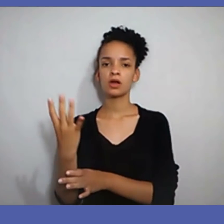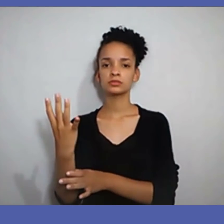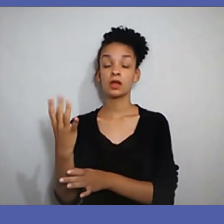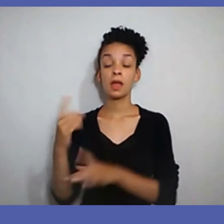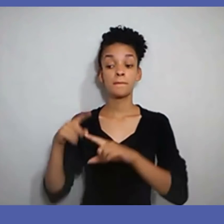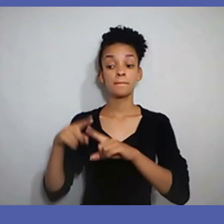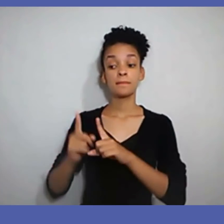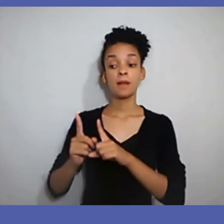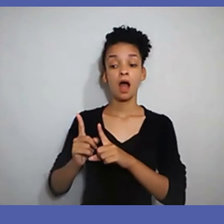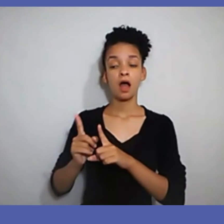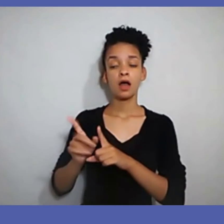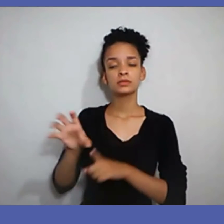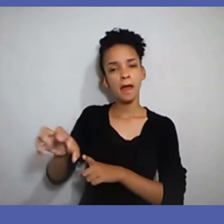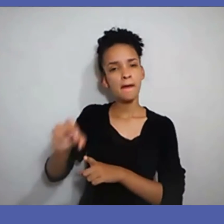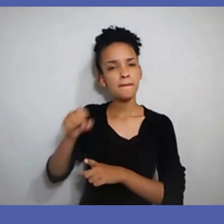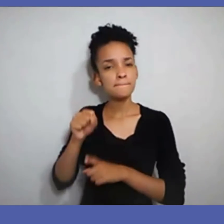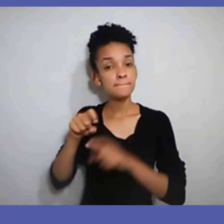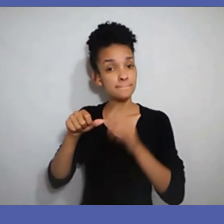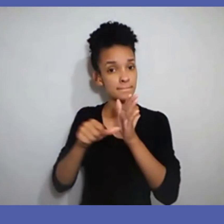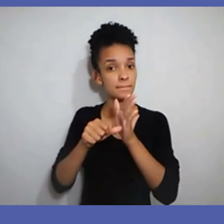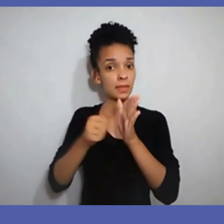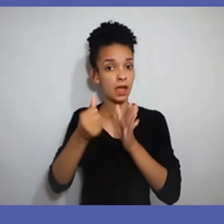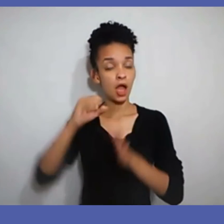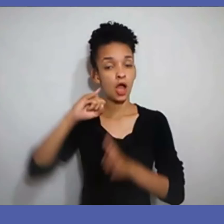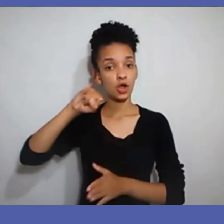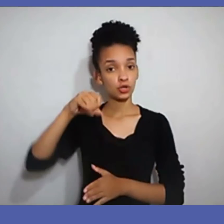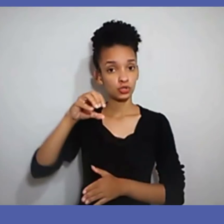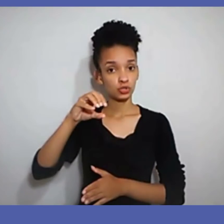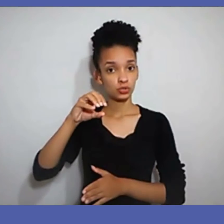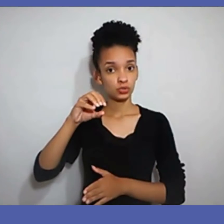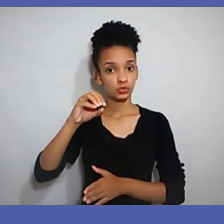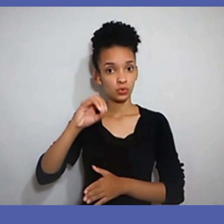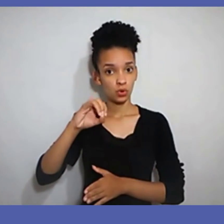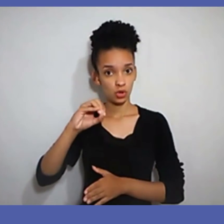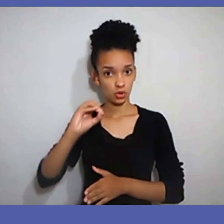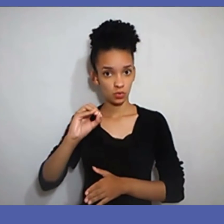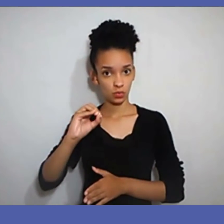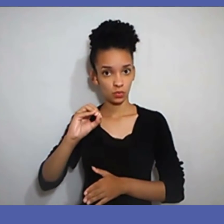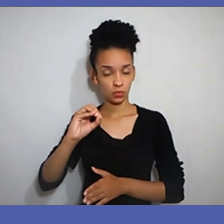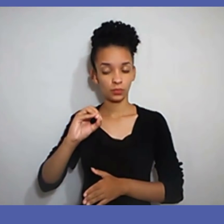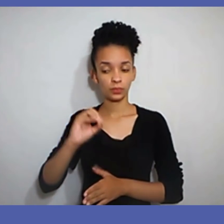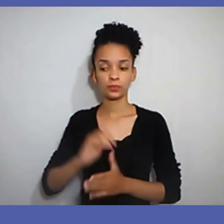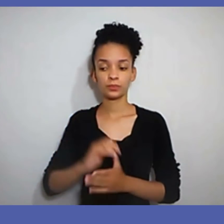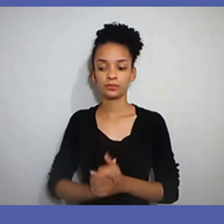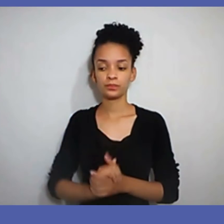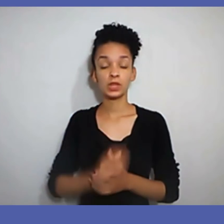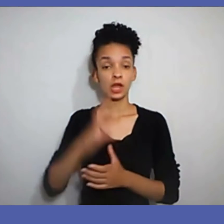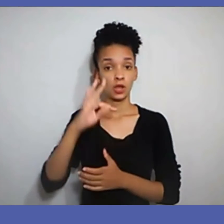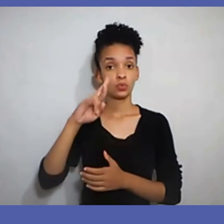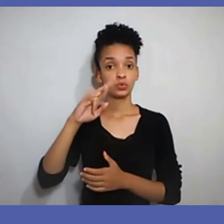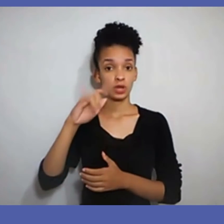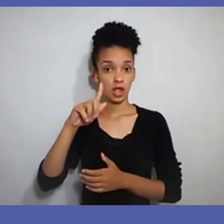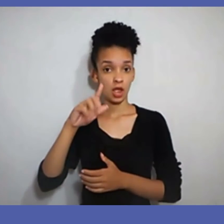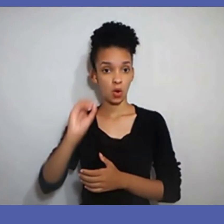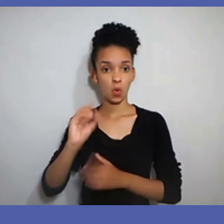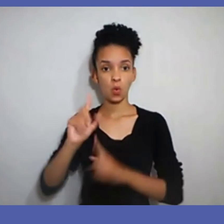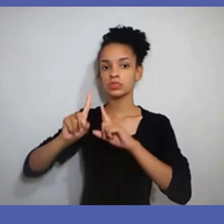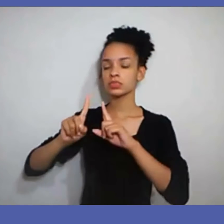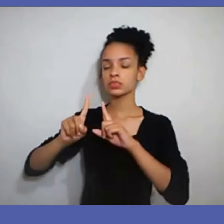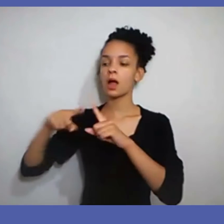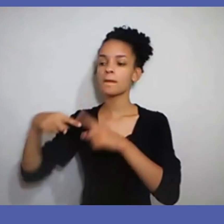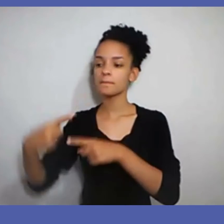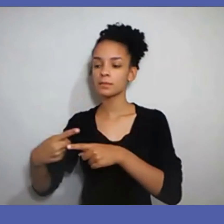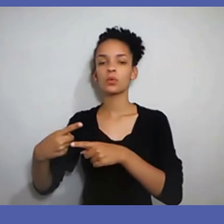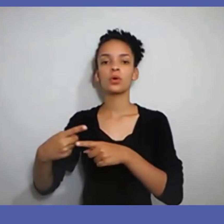feixes para ser queimado, mas o trigo recolhei no meu celeiro. Isso quer dizer, no final dos tempos, né?